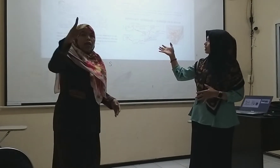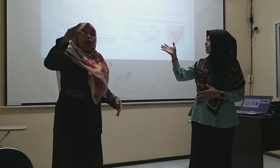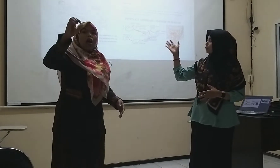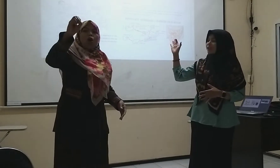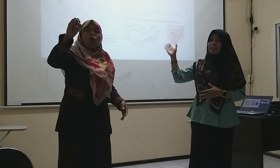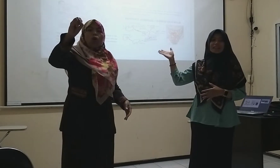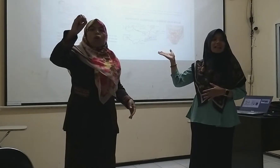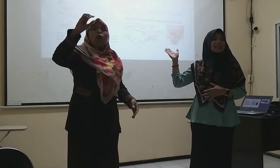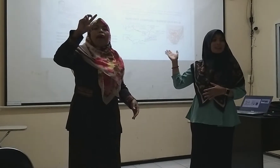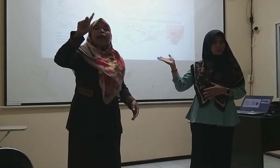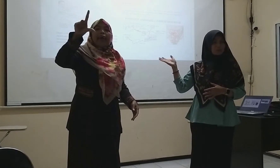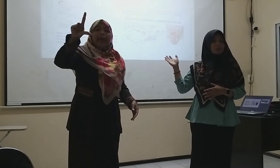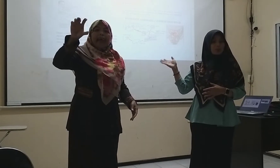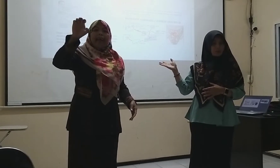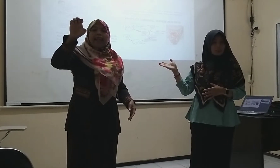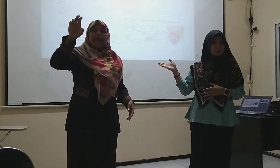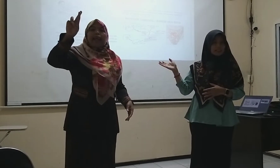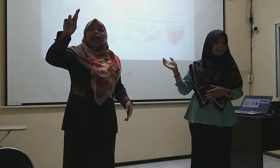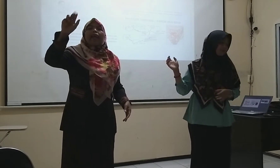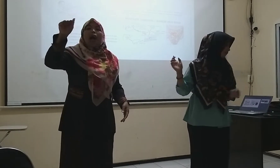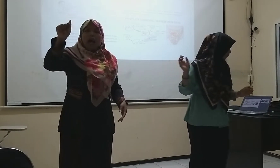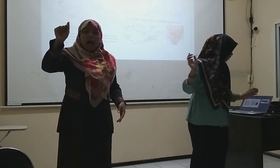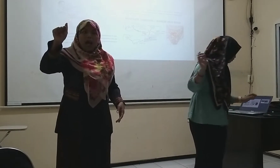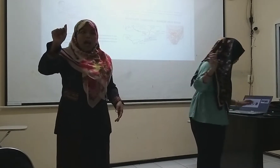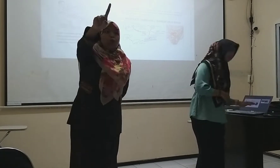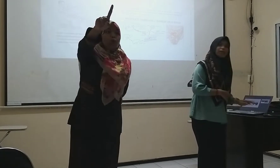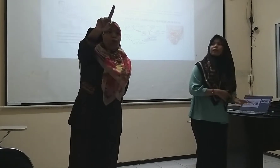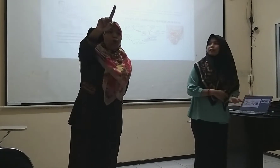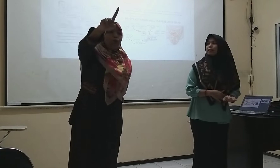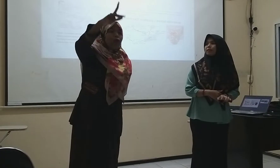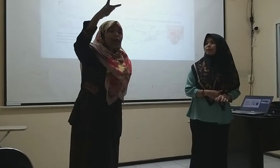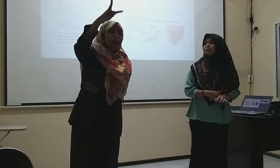adalah yang saya adalah salah satu contohnya saja.